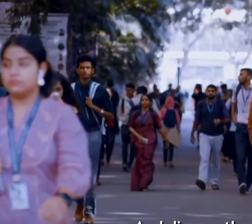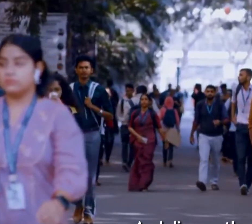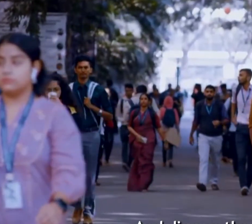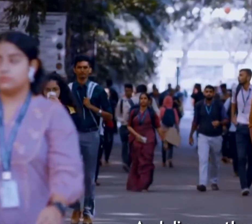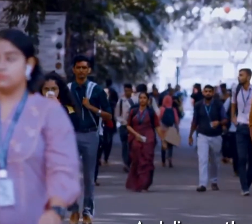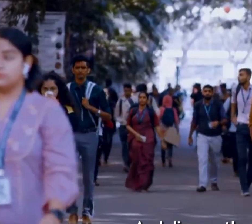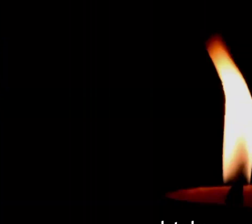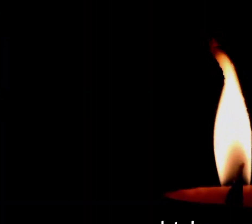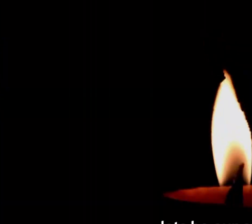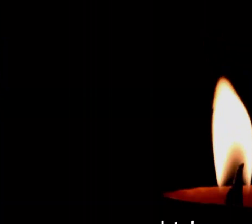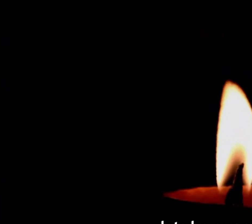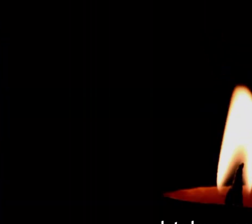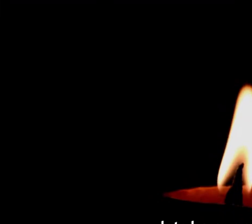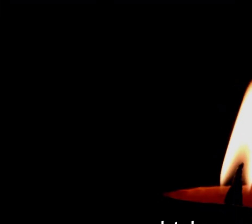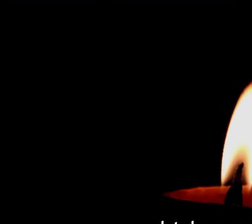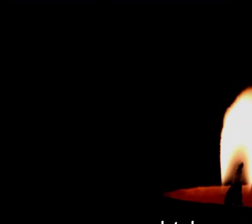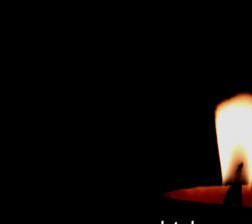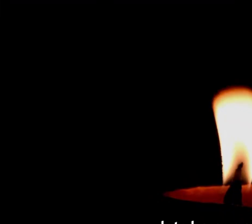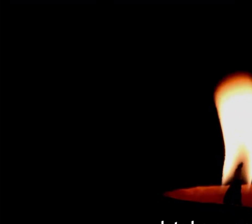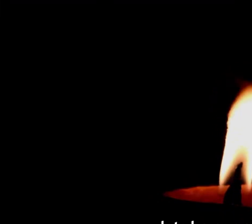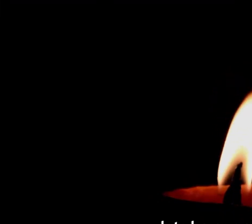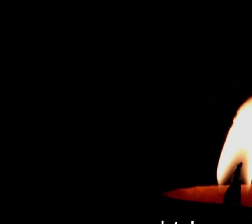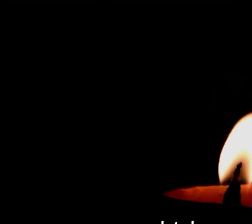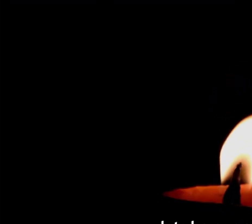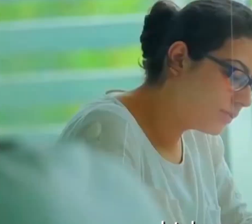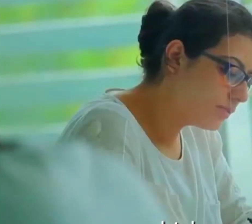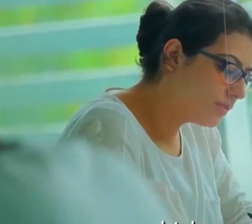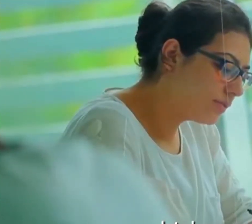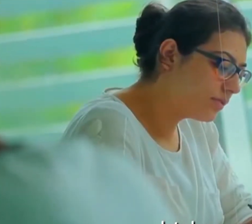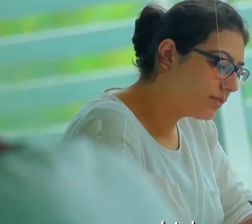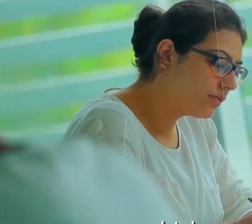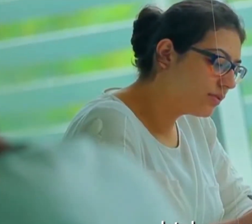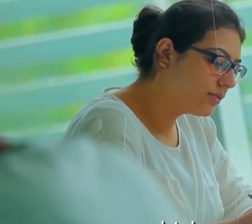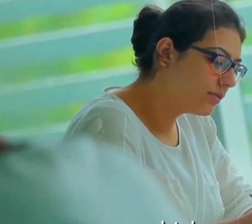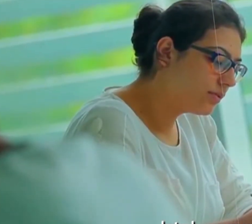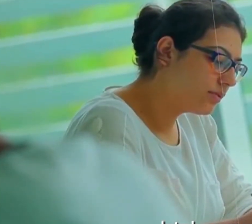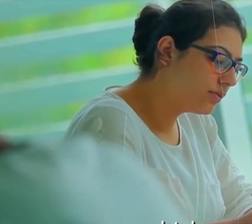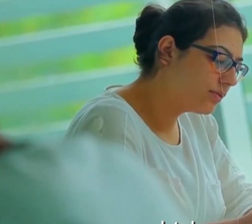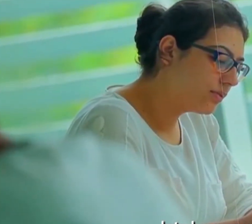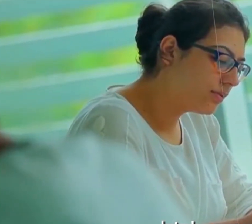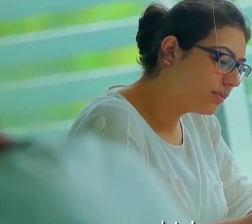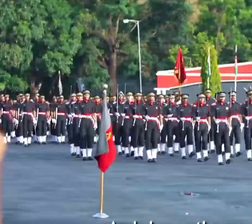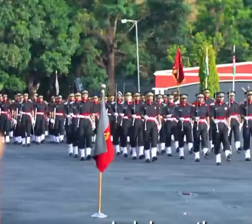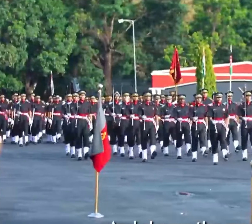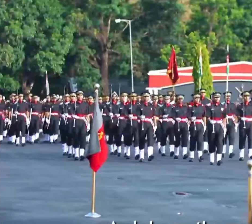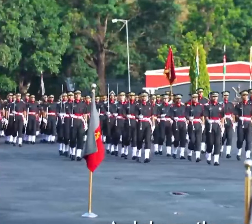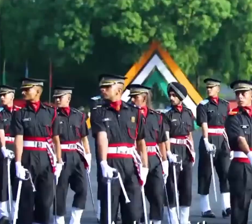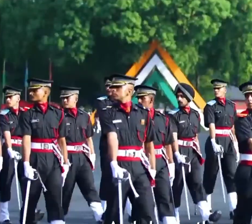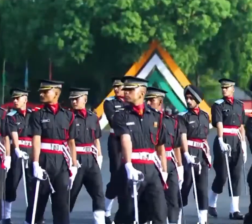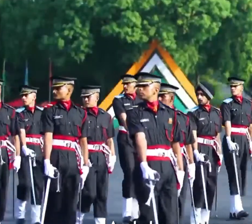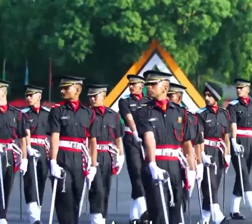हम अपना दीपक स्वयं बने, हम अपना